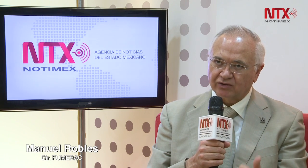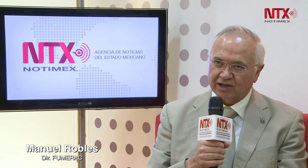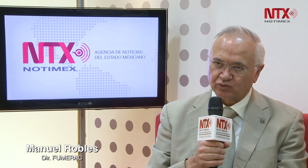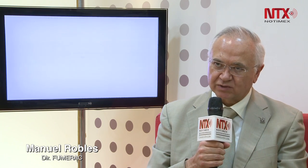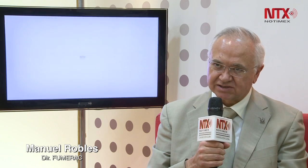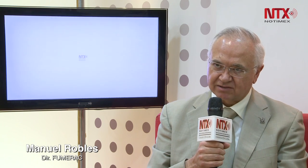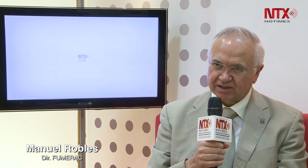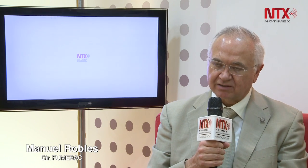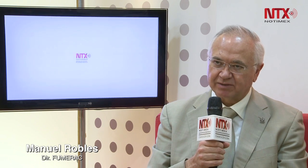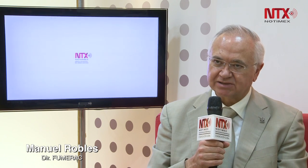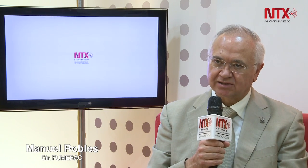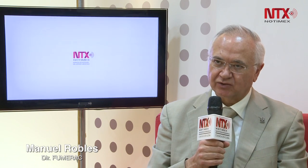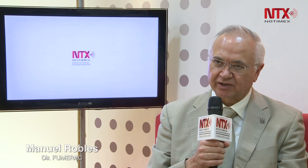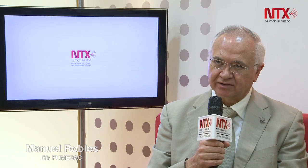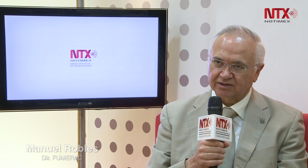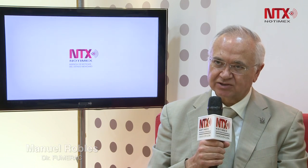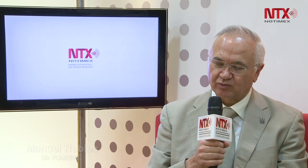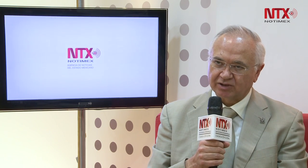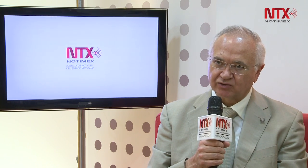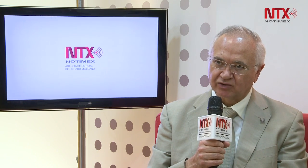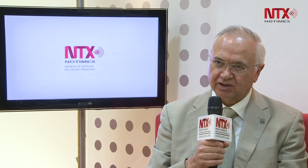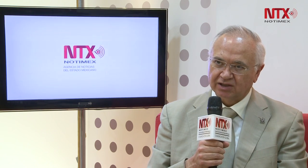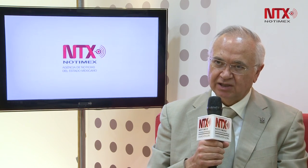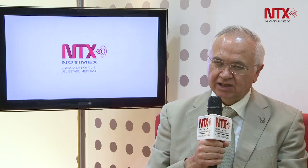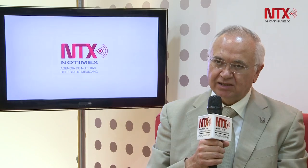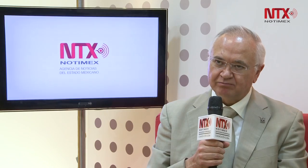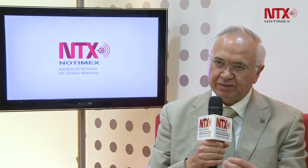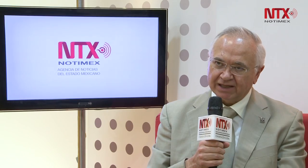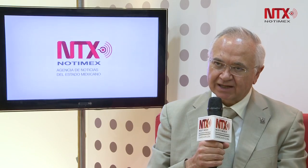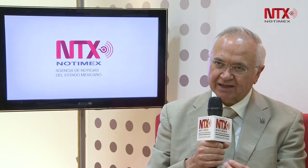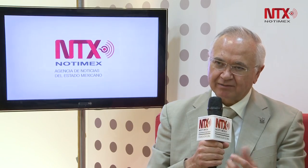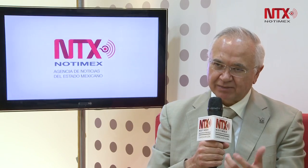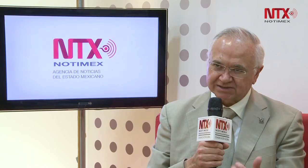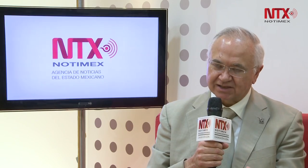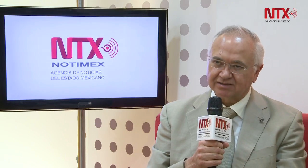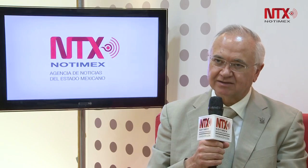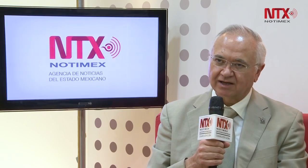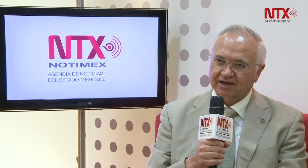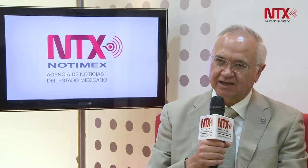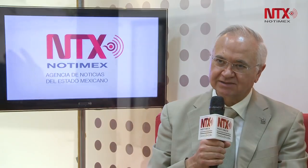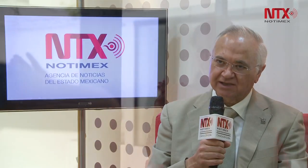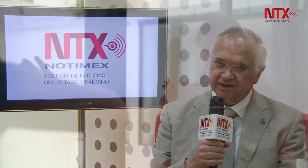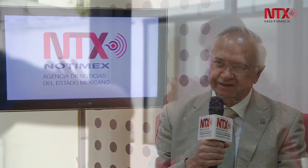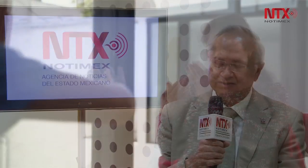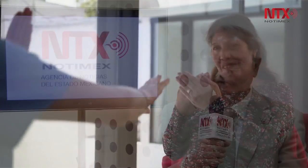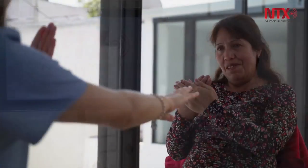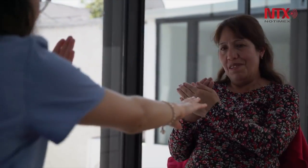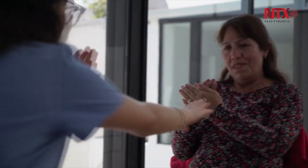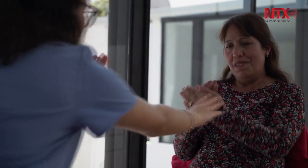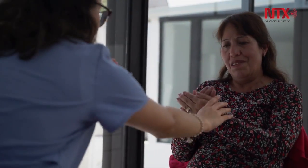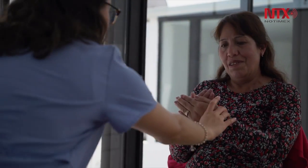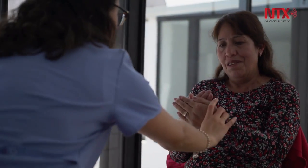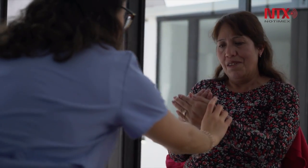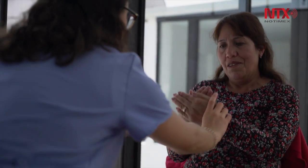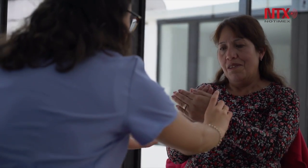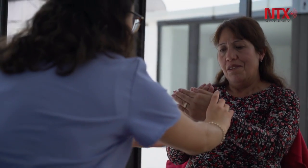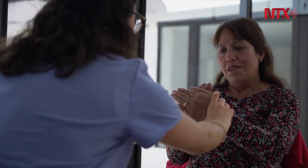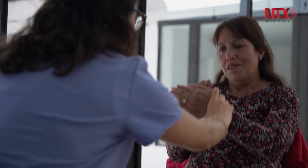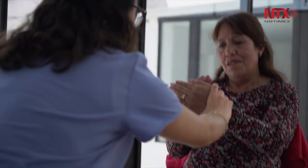de la autoestima del paciente con artritis reumatoide, implica que el paciente tenga que hacer ejercicio con sus manos, implica